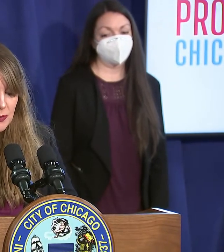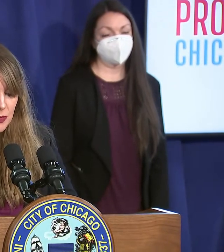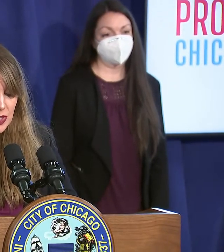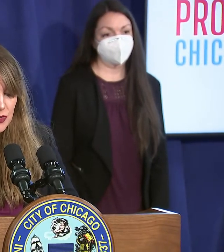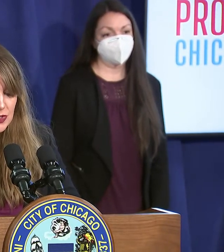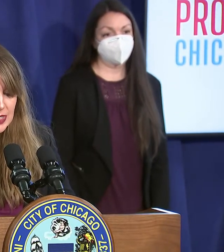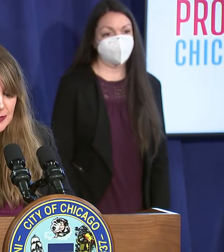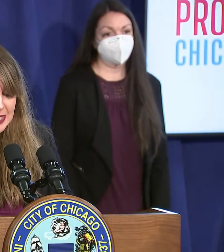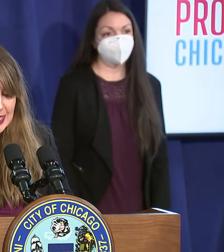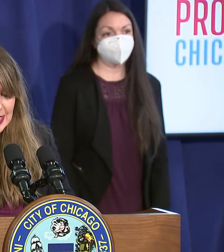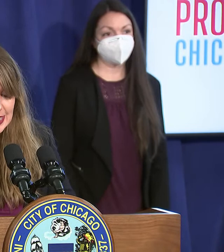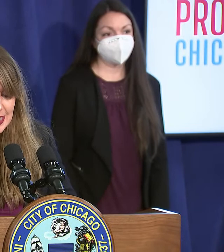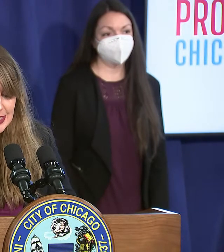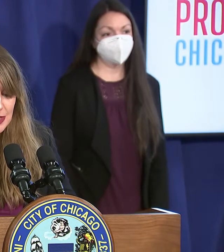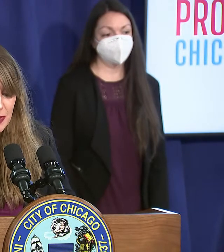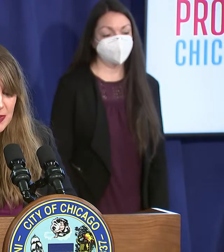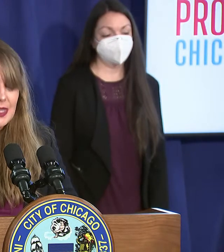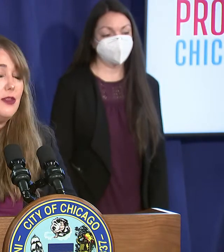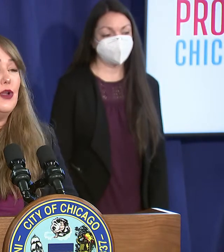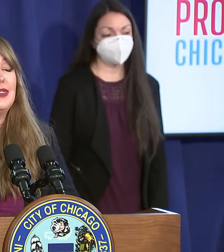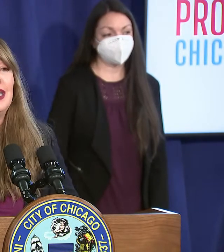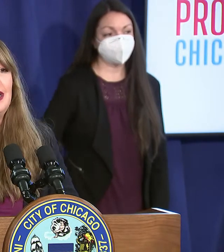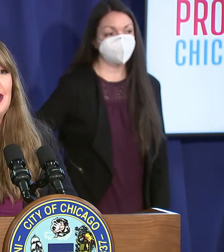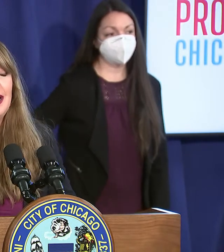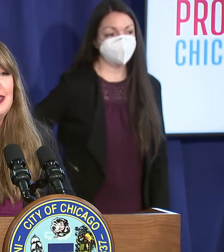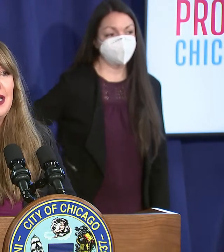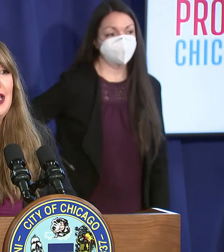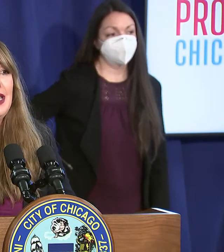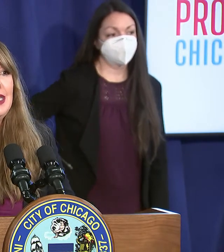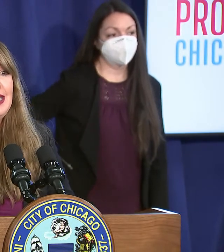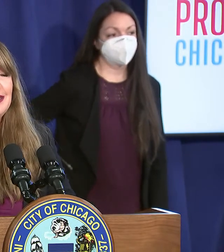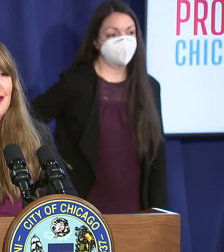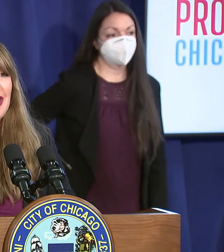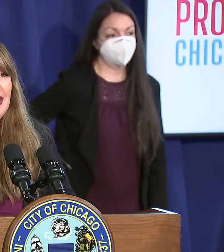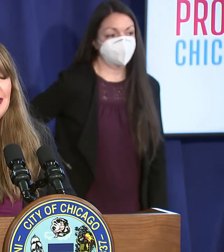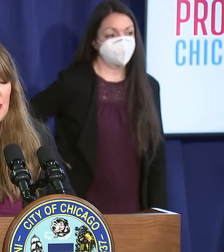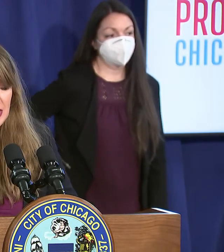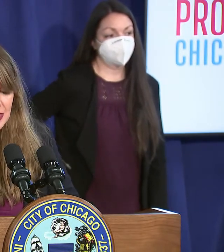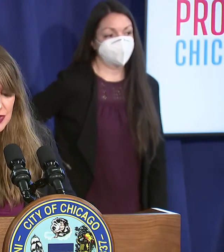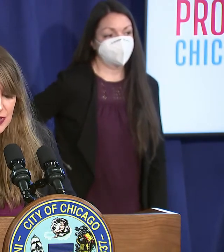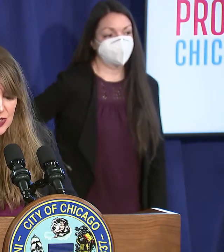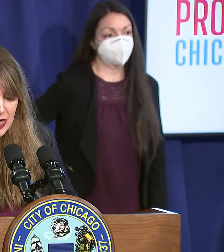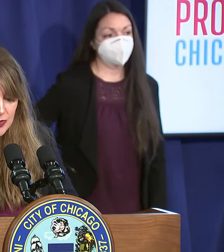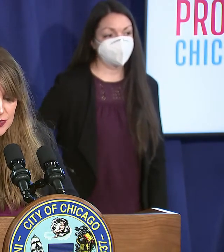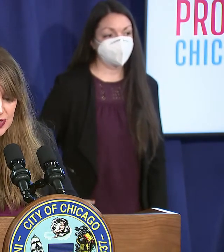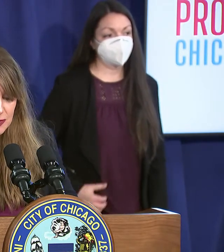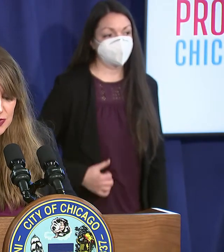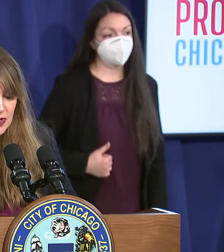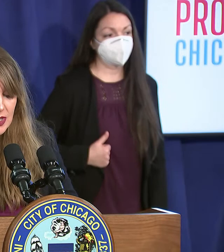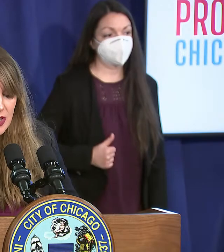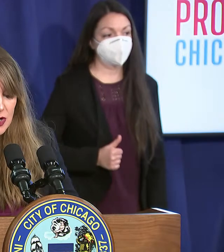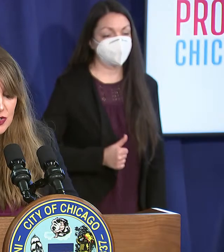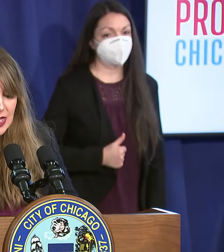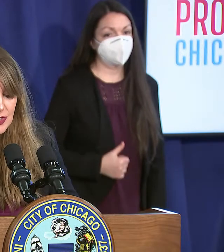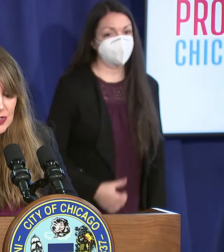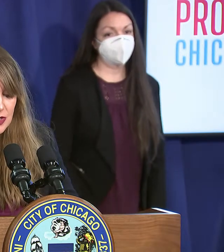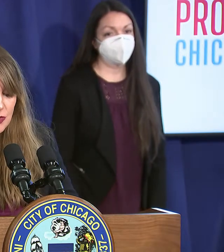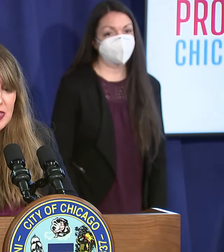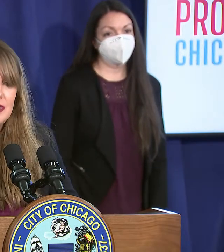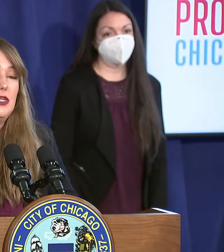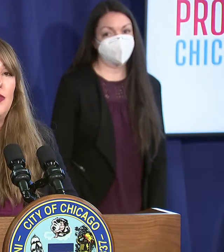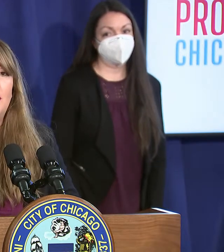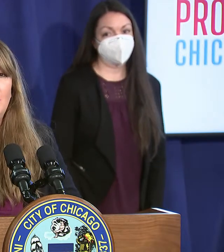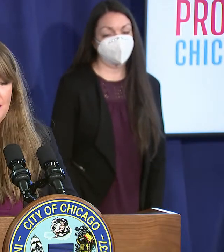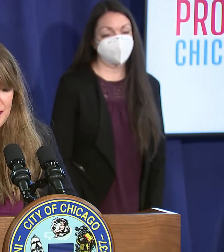cuidándonos, poniendo nuestras mascarillas, implementando las técnicas y estrategias de mitigación que ya conocemos. Los casos